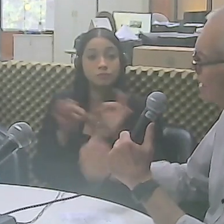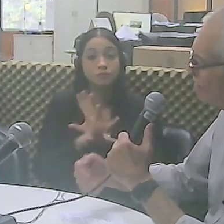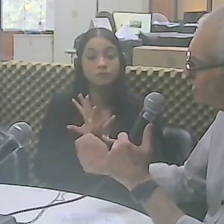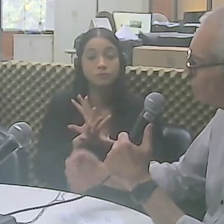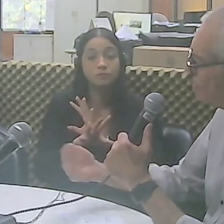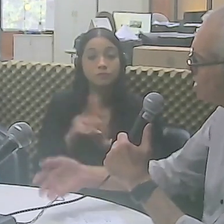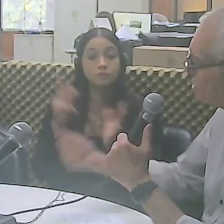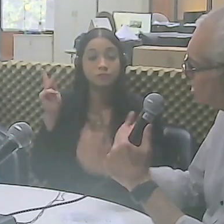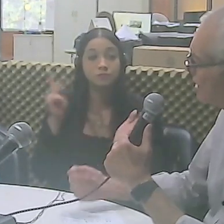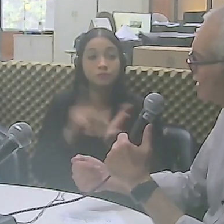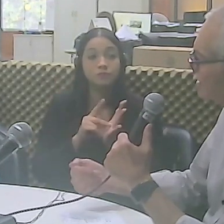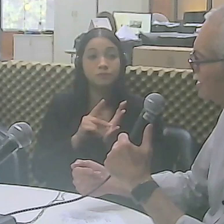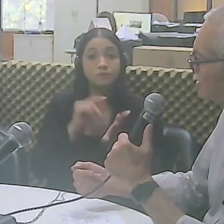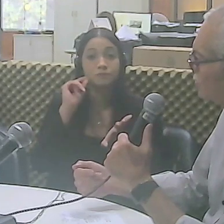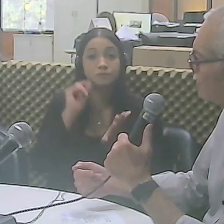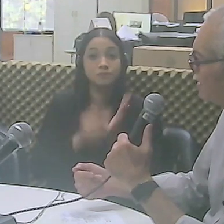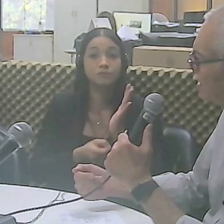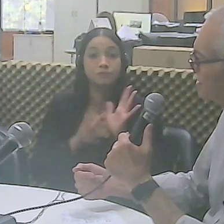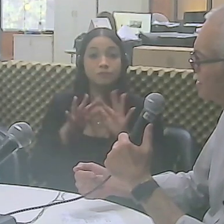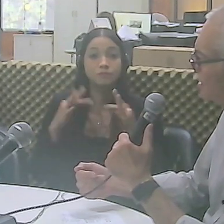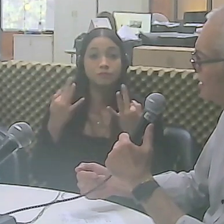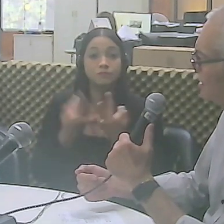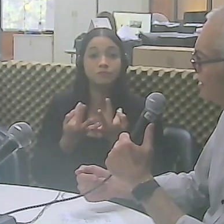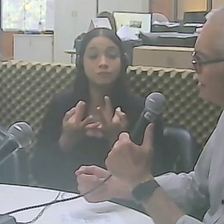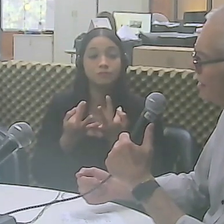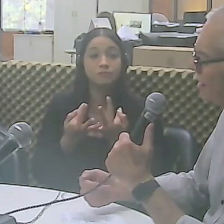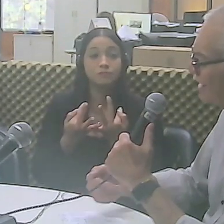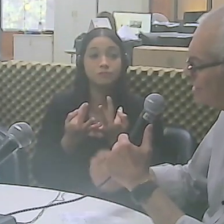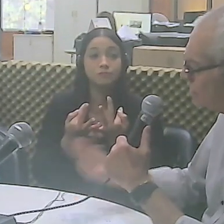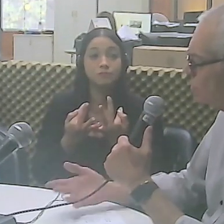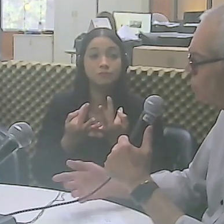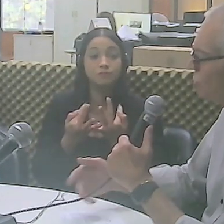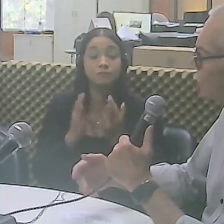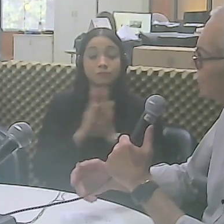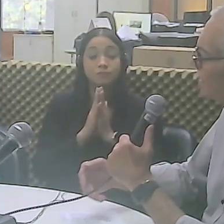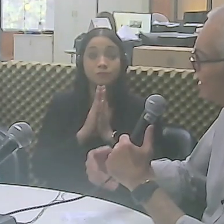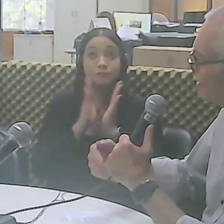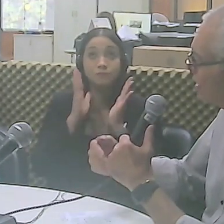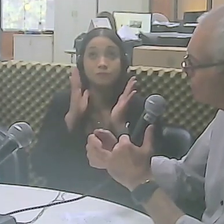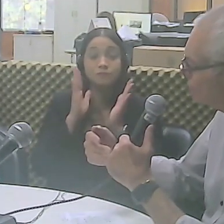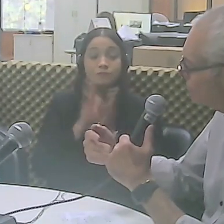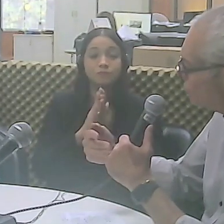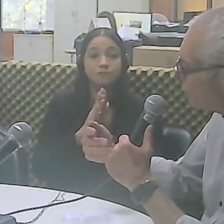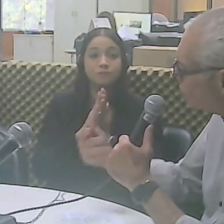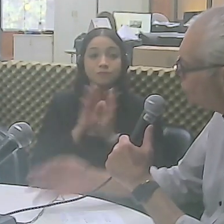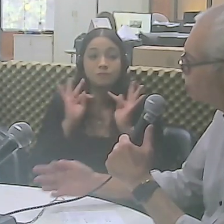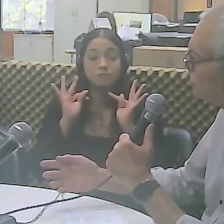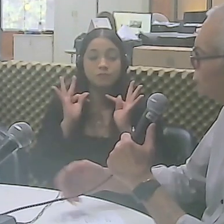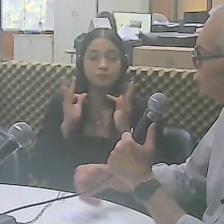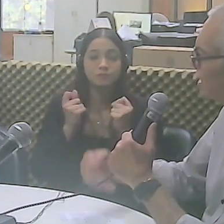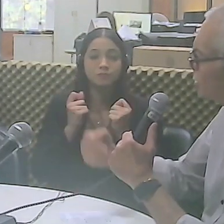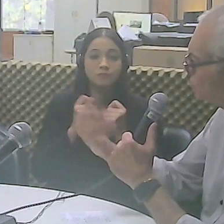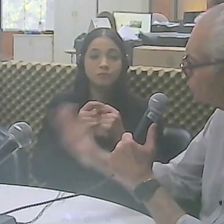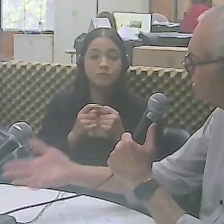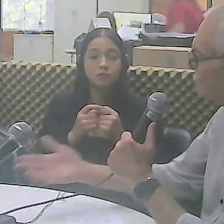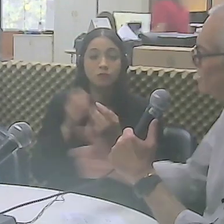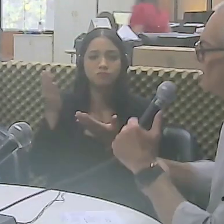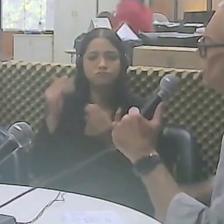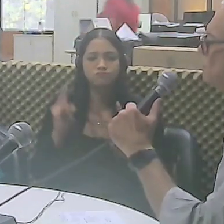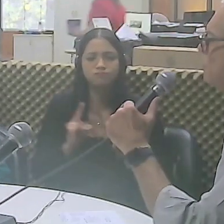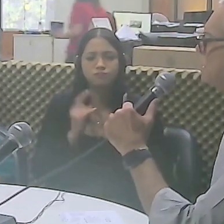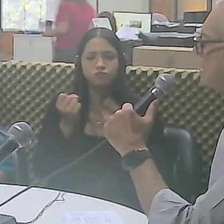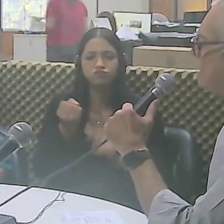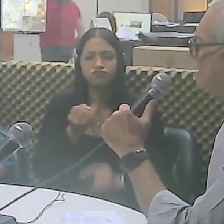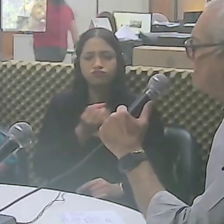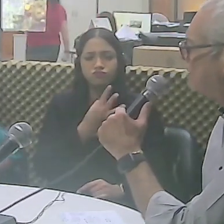para que efetivamente a gente cadastre essas famílias e rezando muito, né, para que dê o maior número de unidades possíveis e a